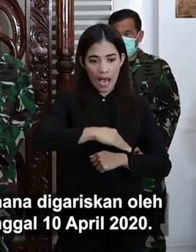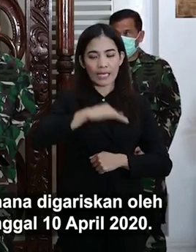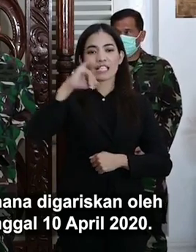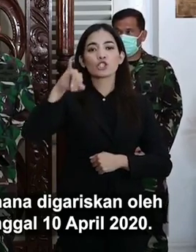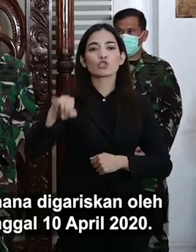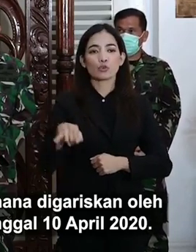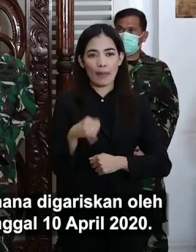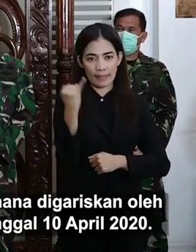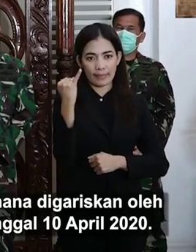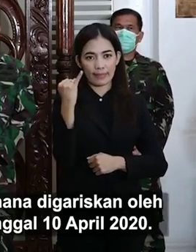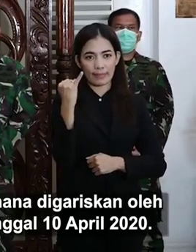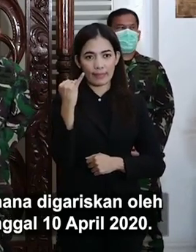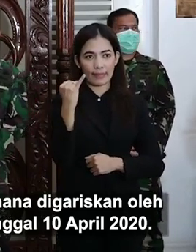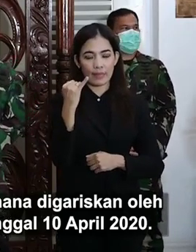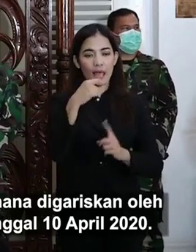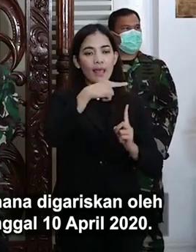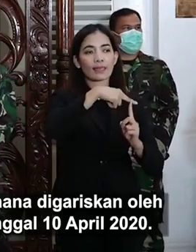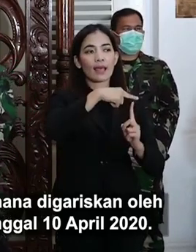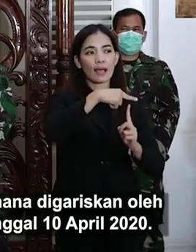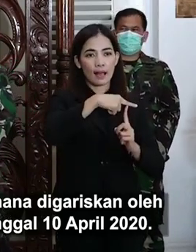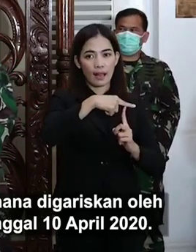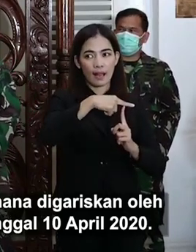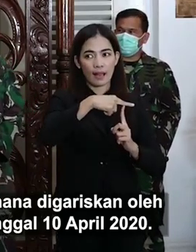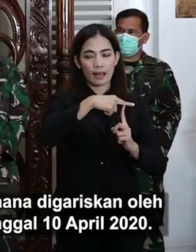Jumat tanggal